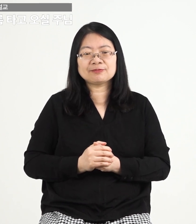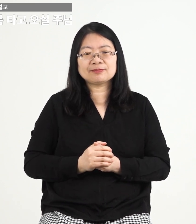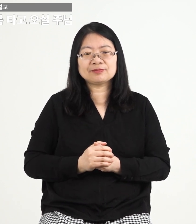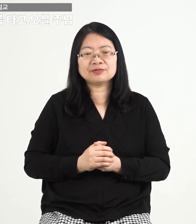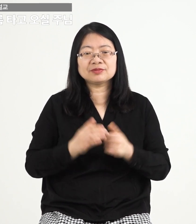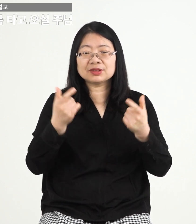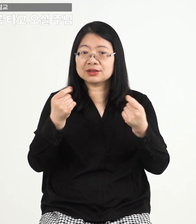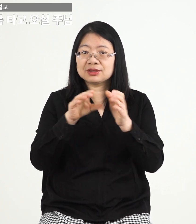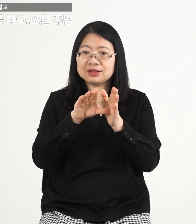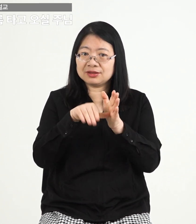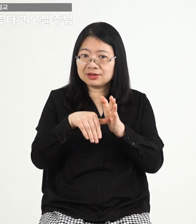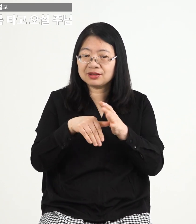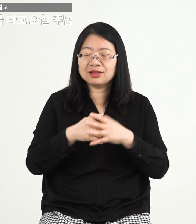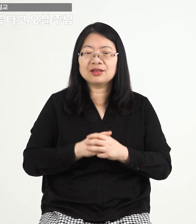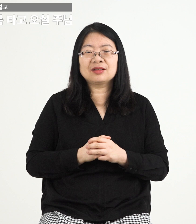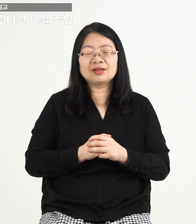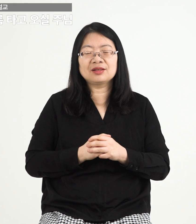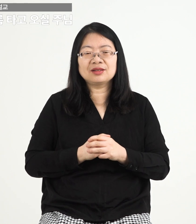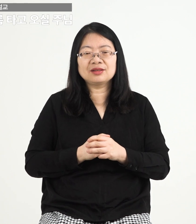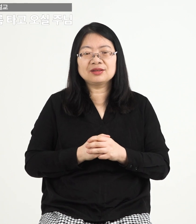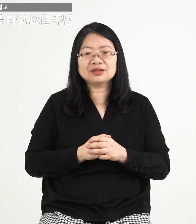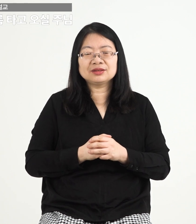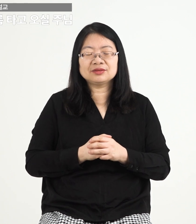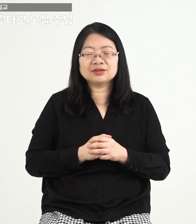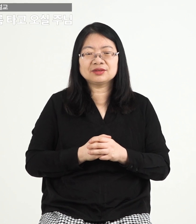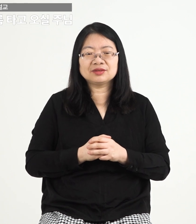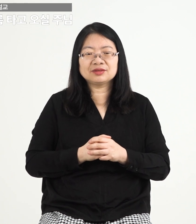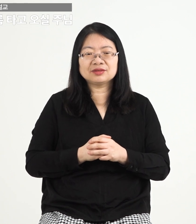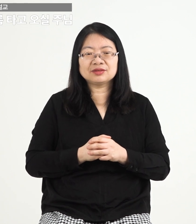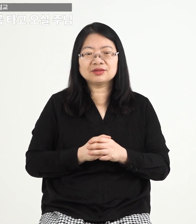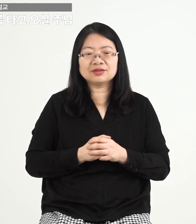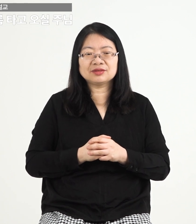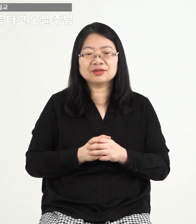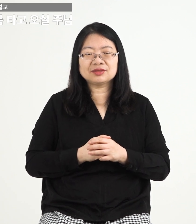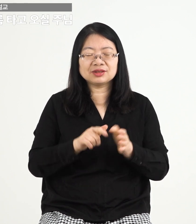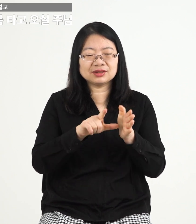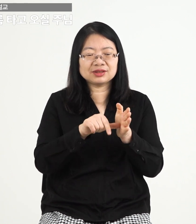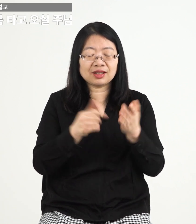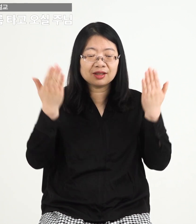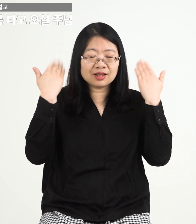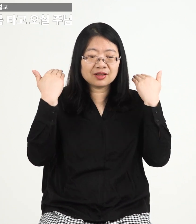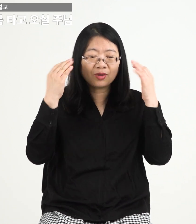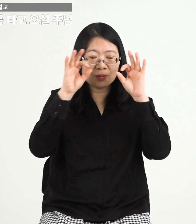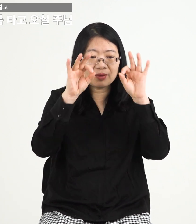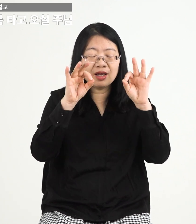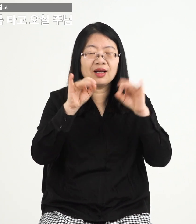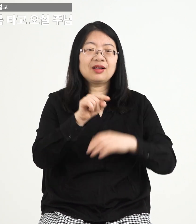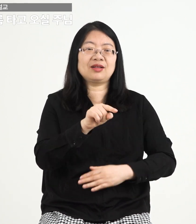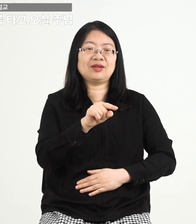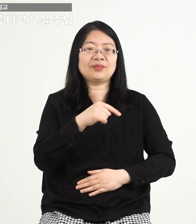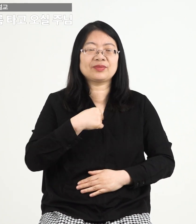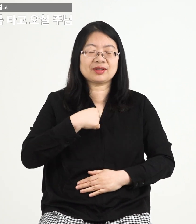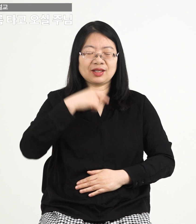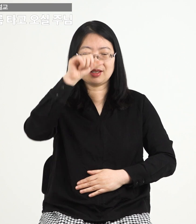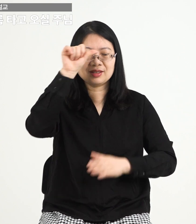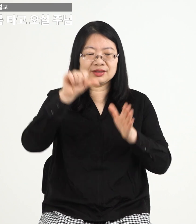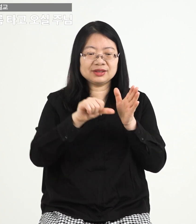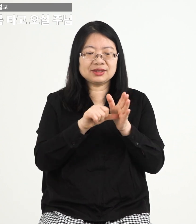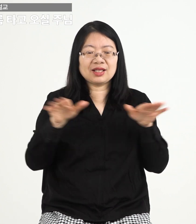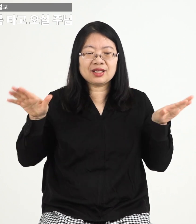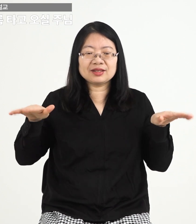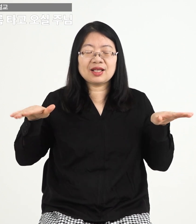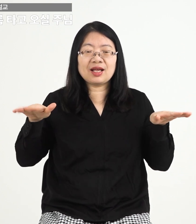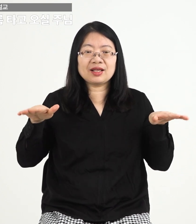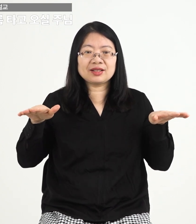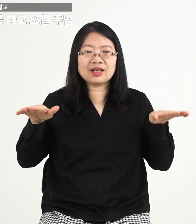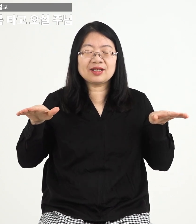그럴 때 시간을 걸쳐서 훌쩍 건너가 보면 그것이 내 인생의 날개가 될